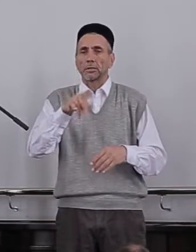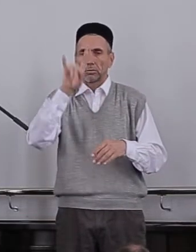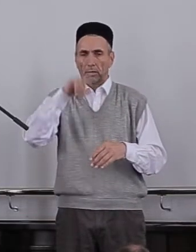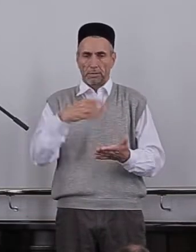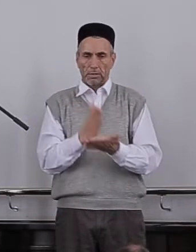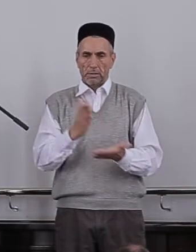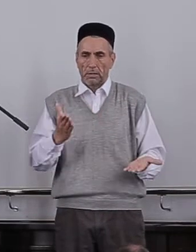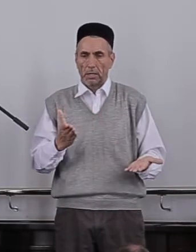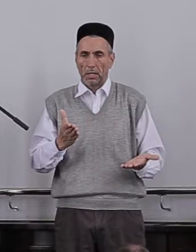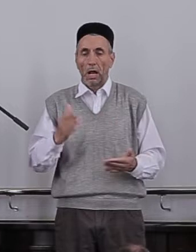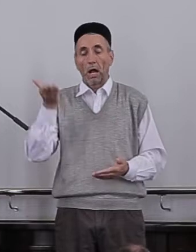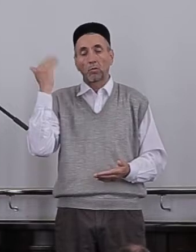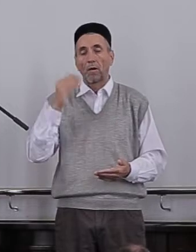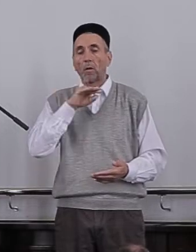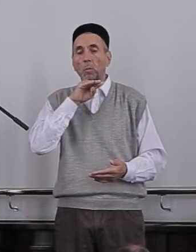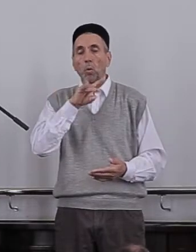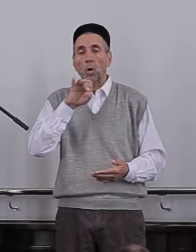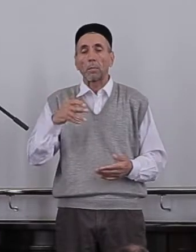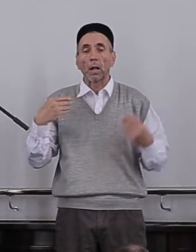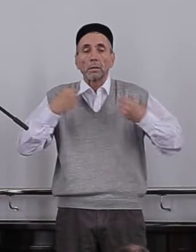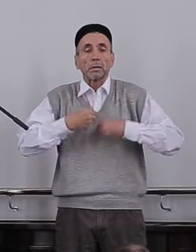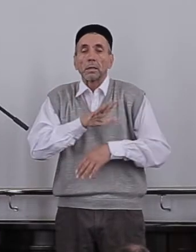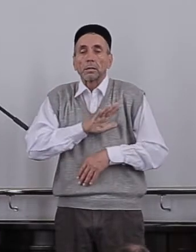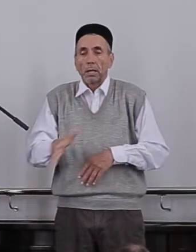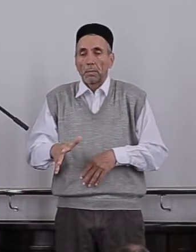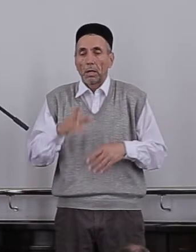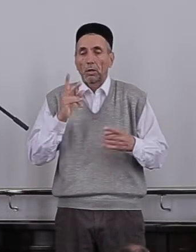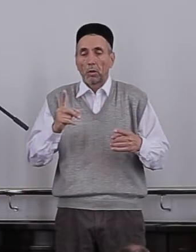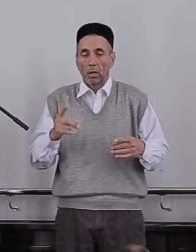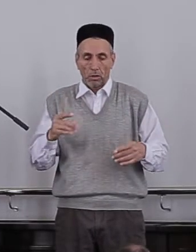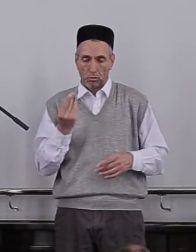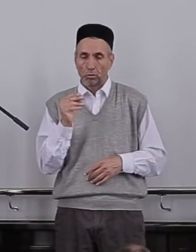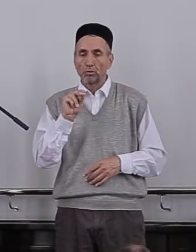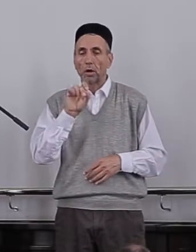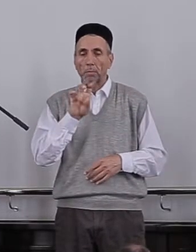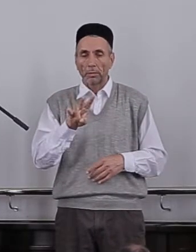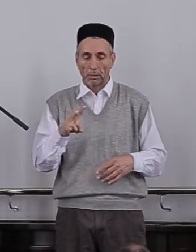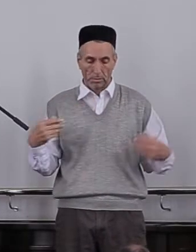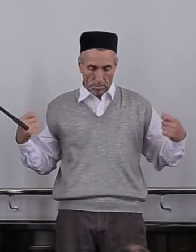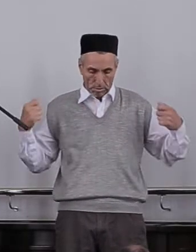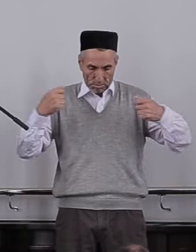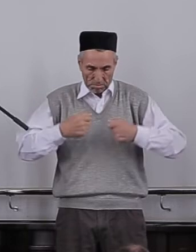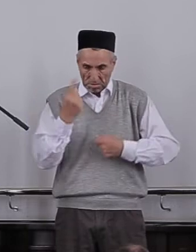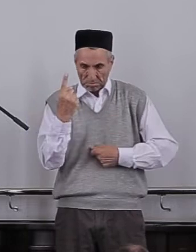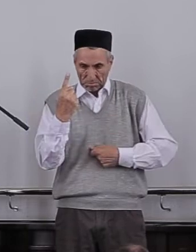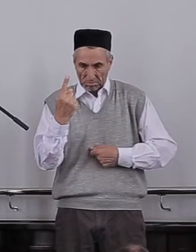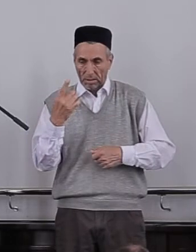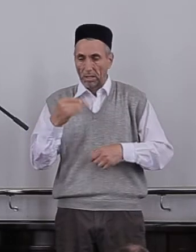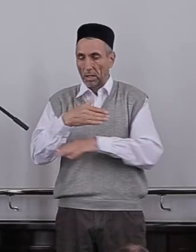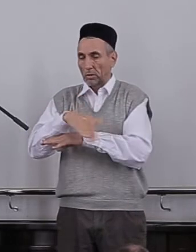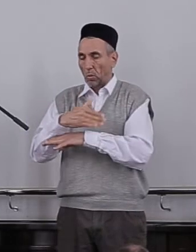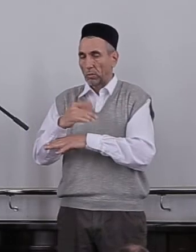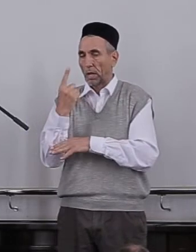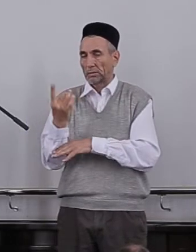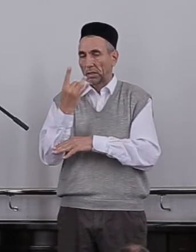бар. Пәйгамбәрләр булмаган. Пәйгамбәрләр булган бер чапан идек ядырган, бер чапан булган тышка киятырган,